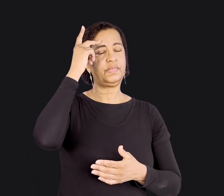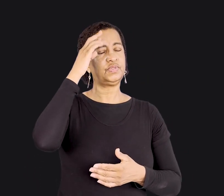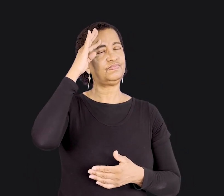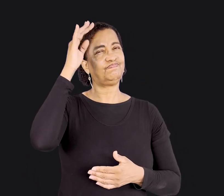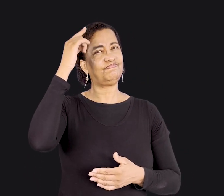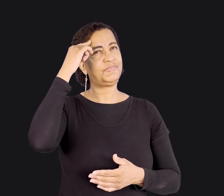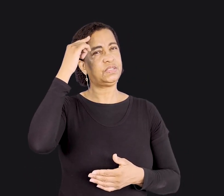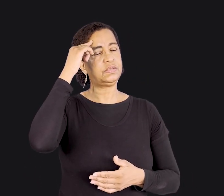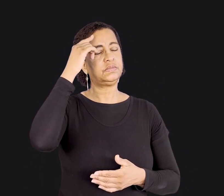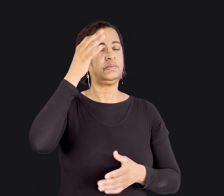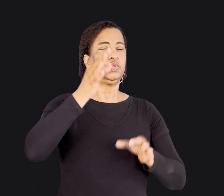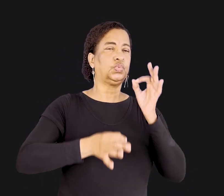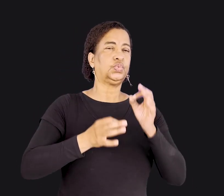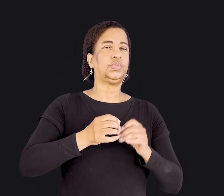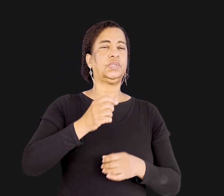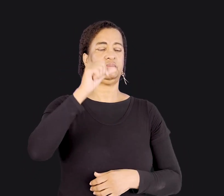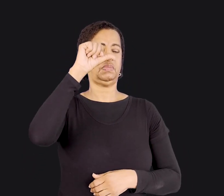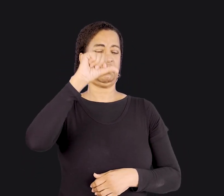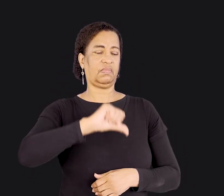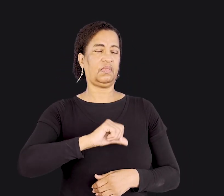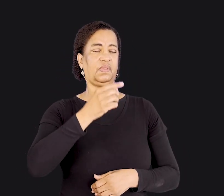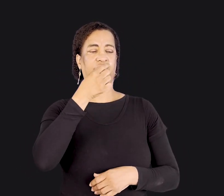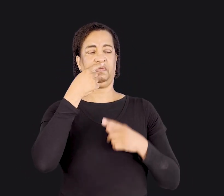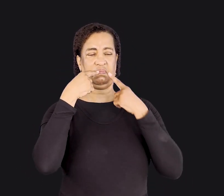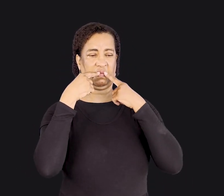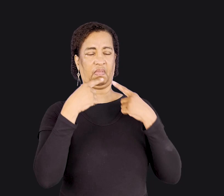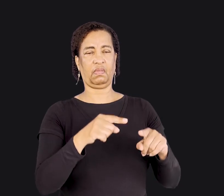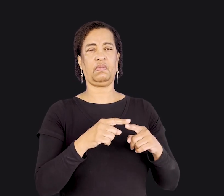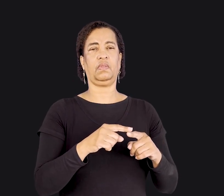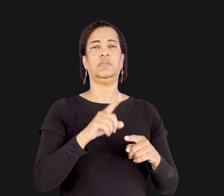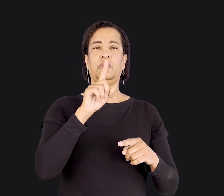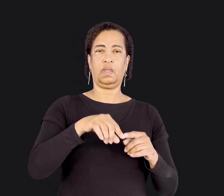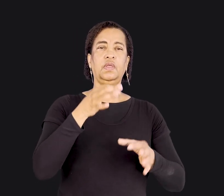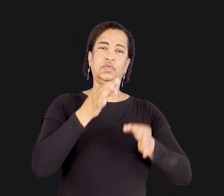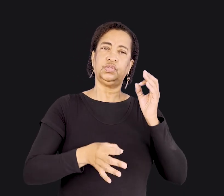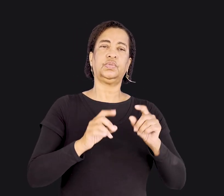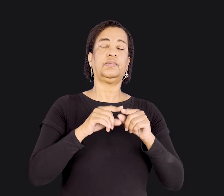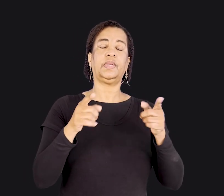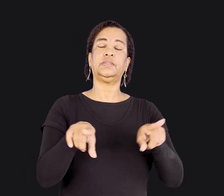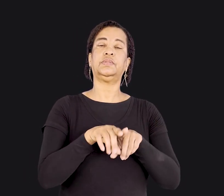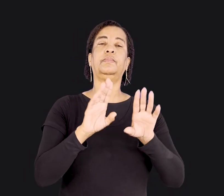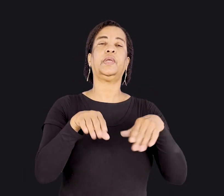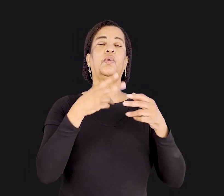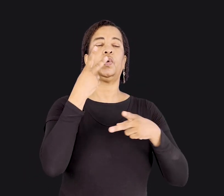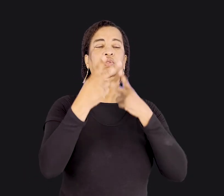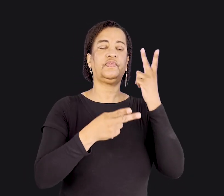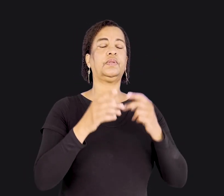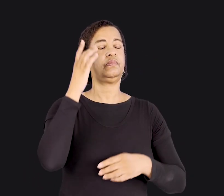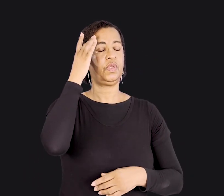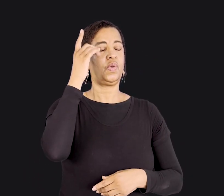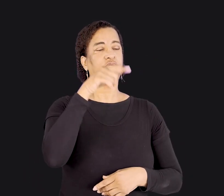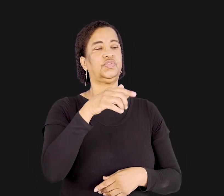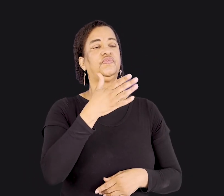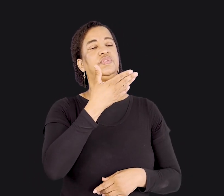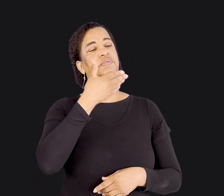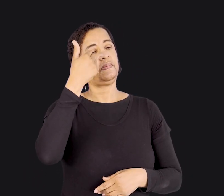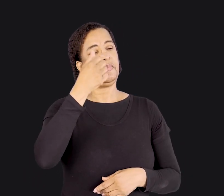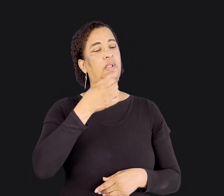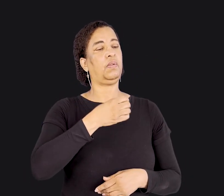julgamento negativo, uma crítica. É claro que isso é julgamento, mas também é quando dizemos, acho você o melhor exemplo de vida cristã